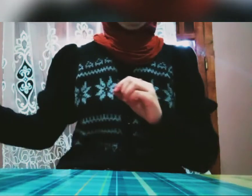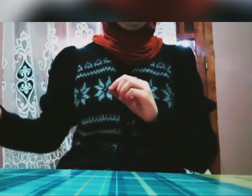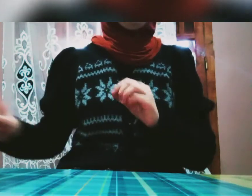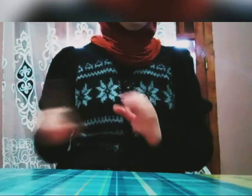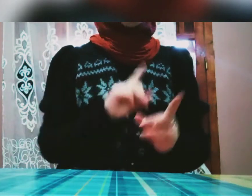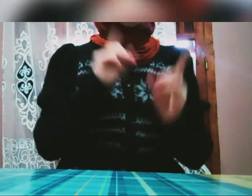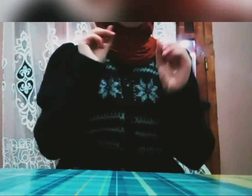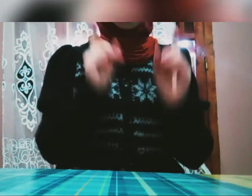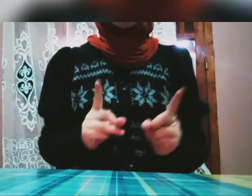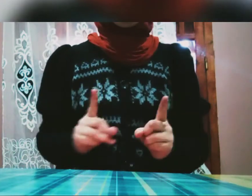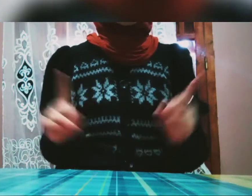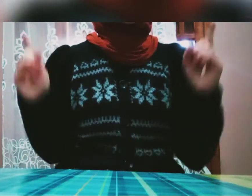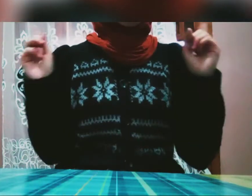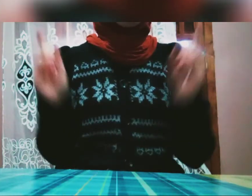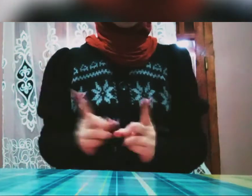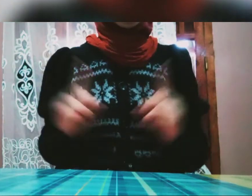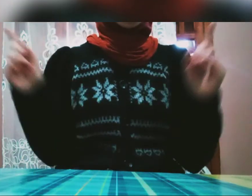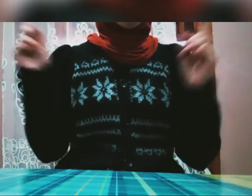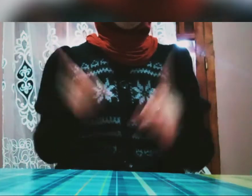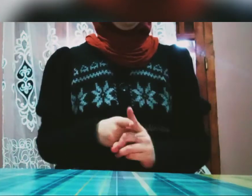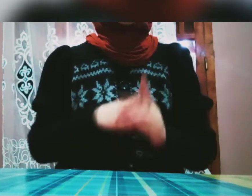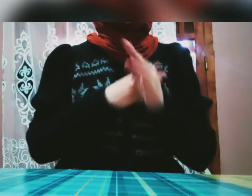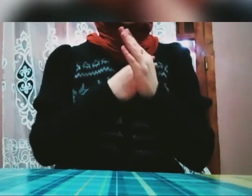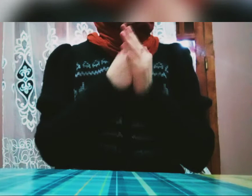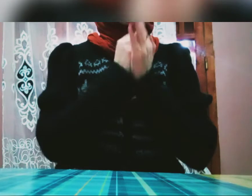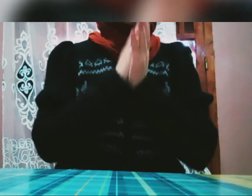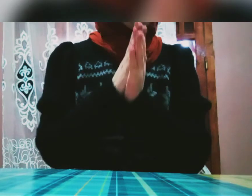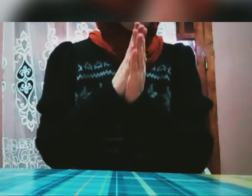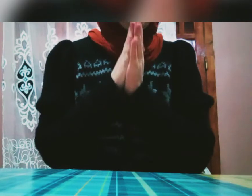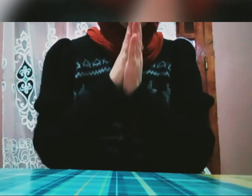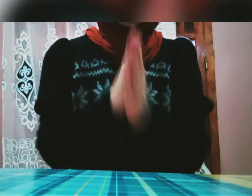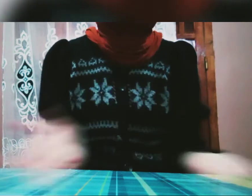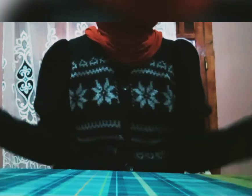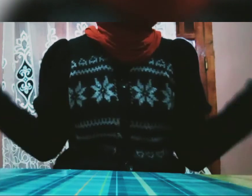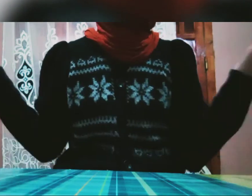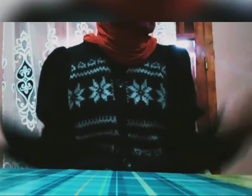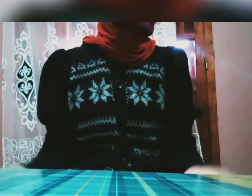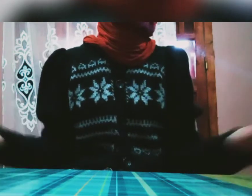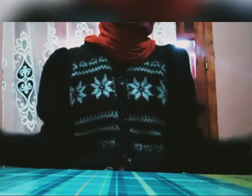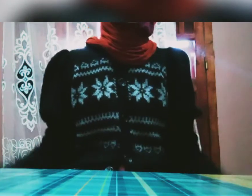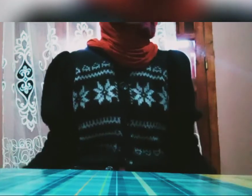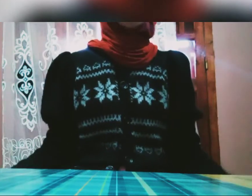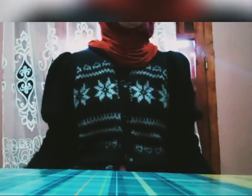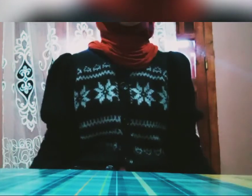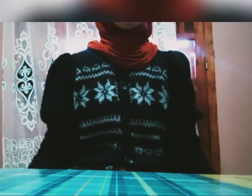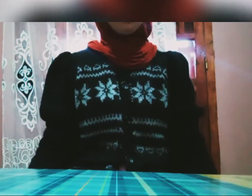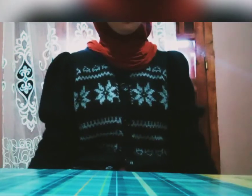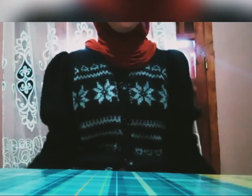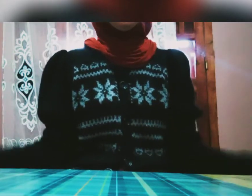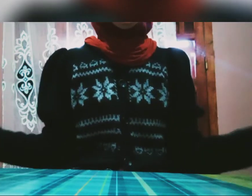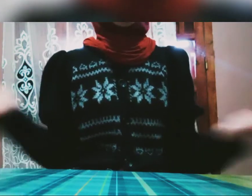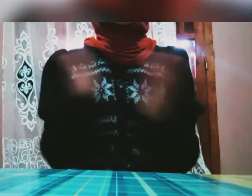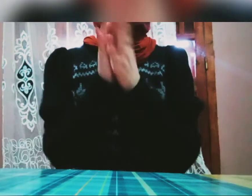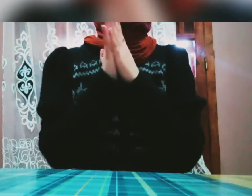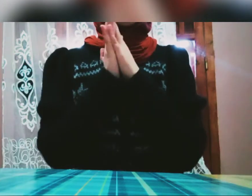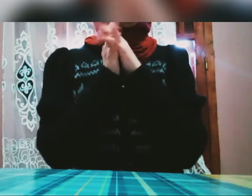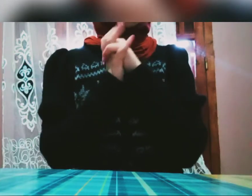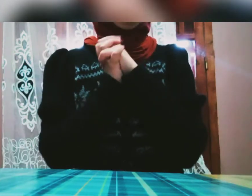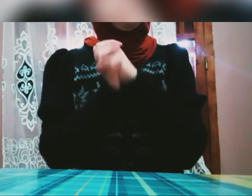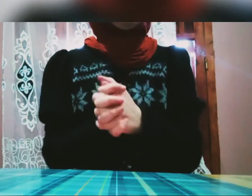كاملة. كش انت مش داكور مع ربي سبحانه وبعيد على ربي سبحانه مستحيل الدنيا راح تكون معك داكور. بس انت كش مع ربي مليح الدنيا